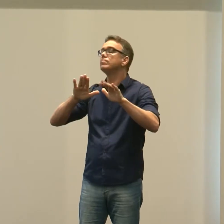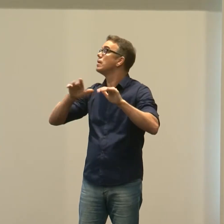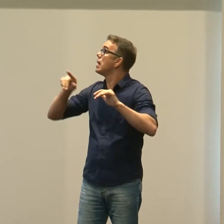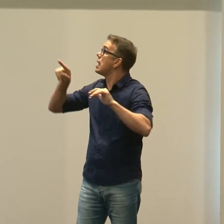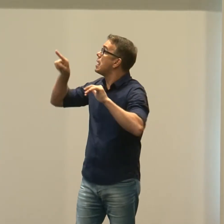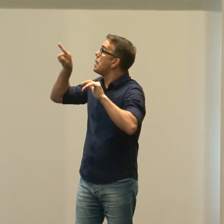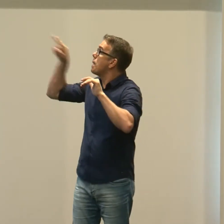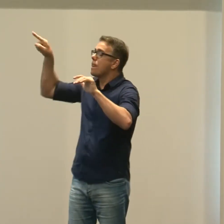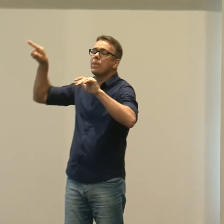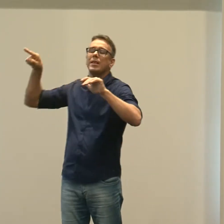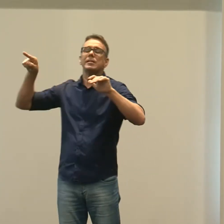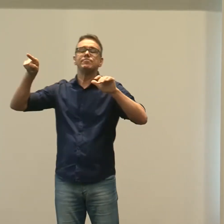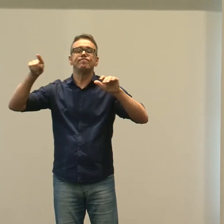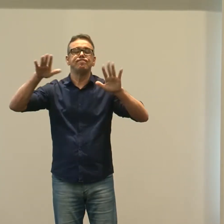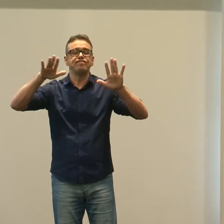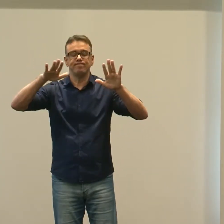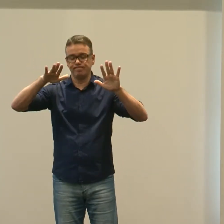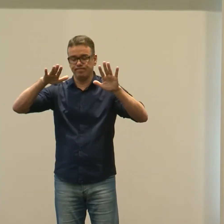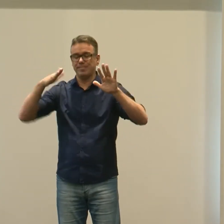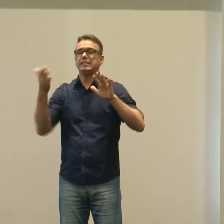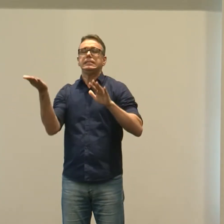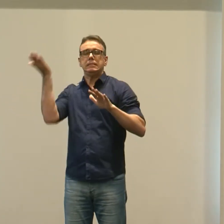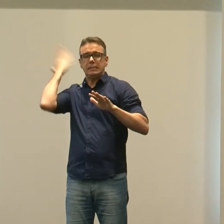Bom, primeiramente a contextualização.